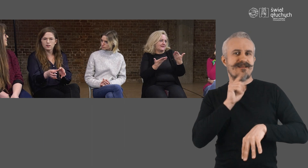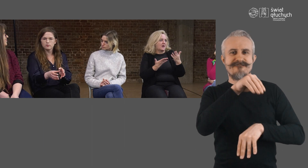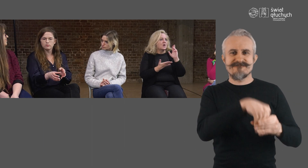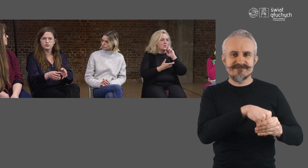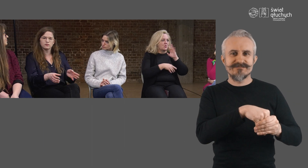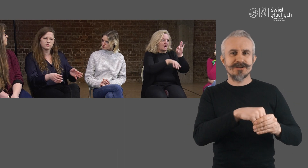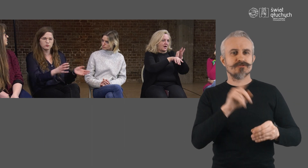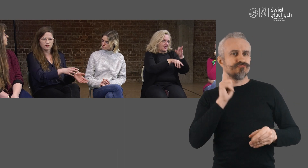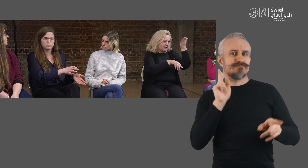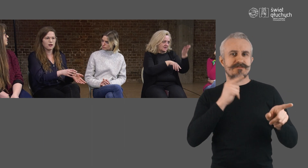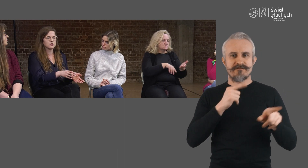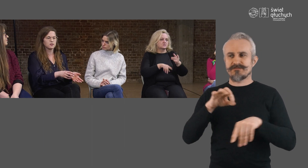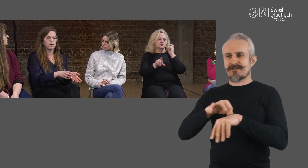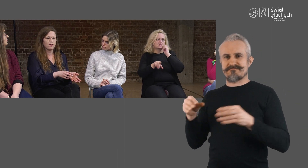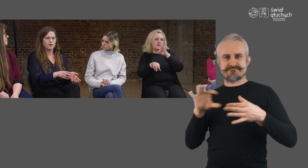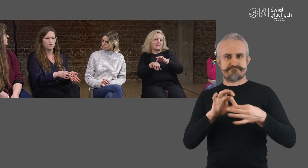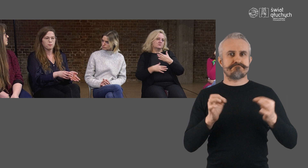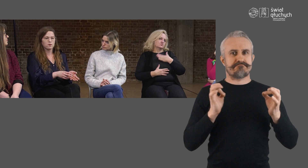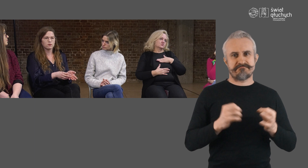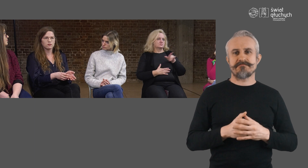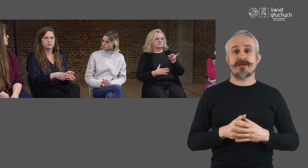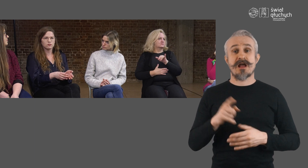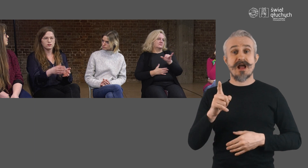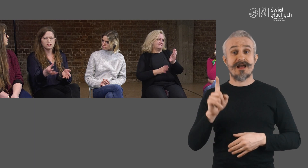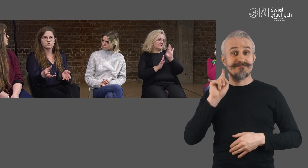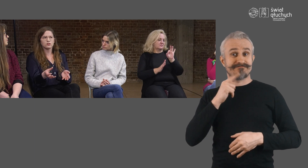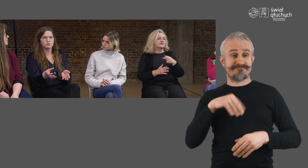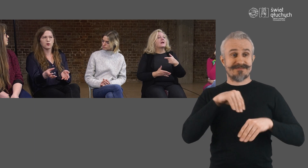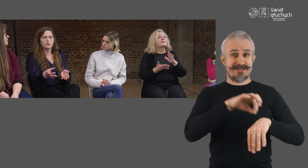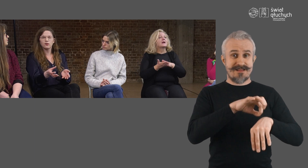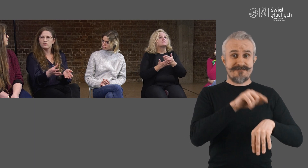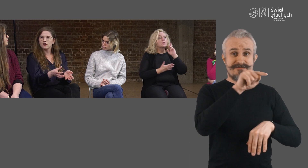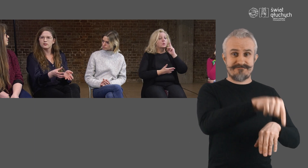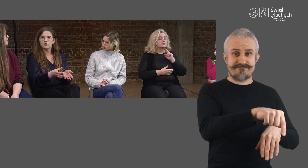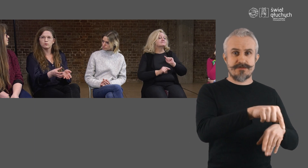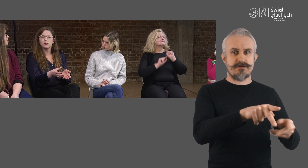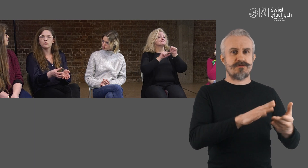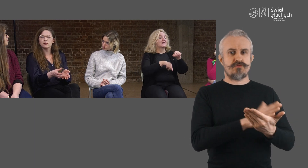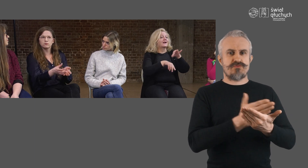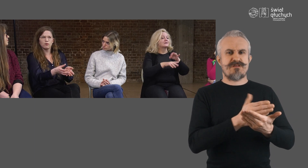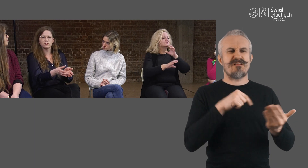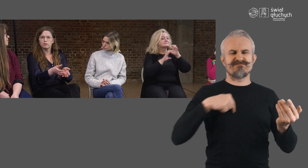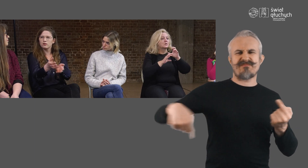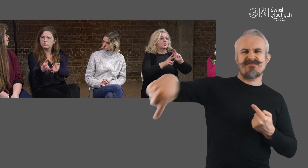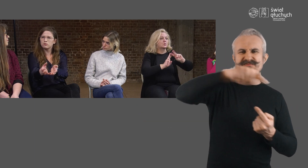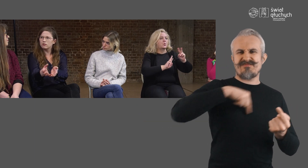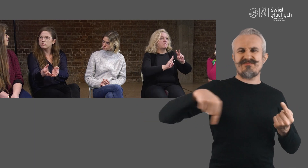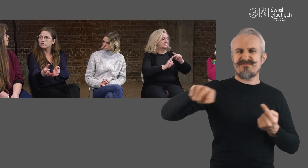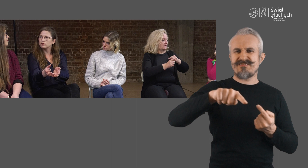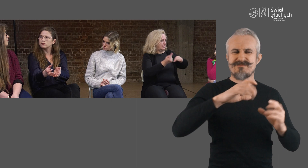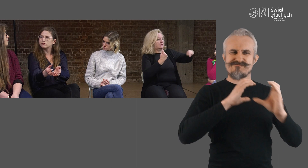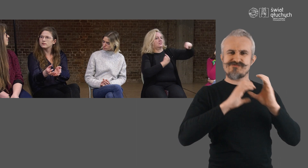głuchym lekarzem czy słyszącym lekarzem, bo idąc osoba głucha do lekarza komunikuje się z tłumaczem, a nie z